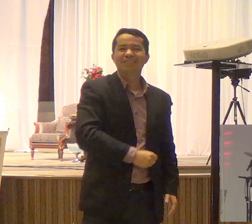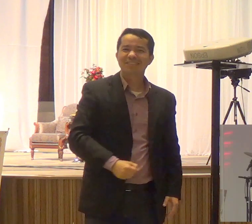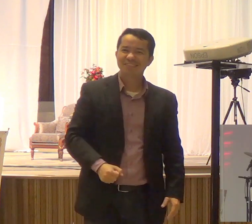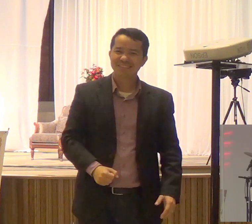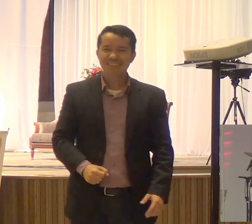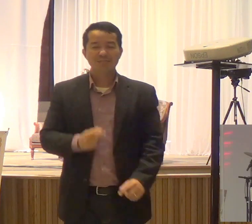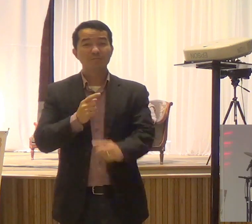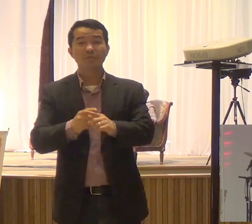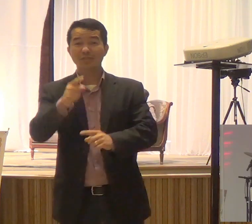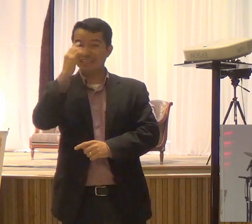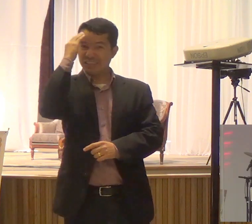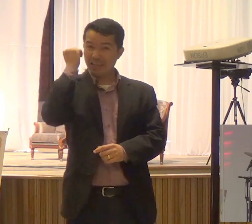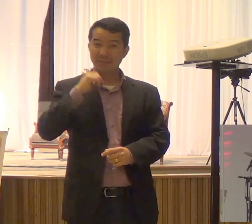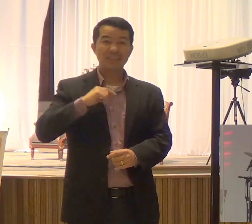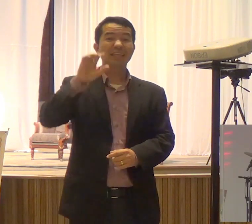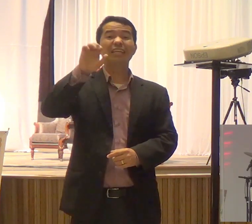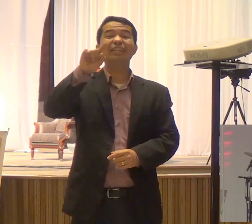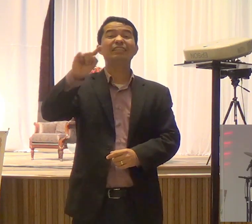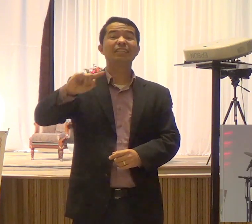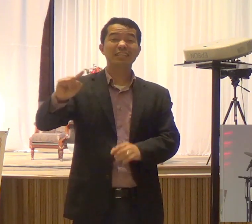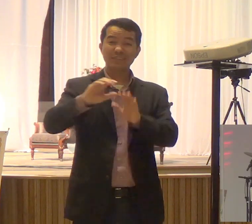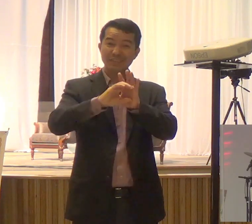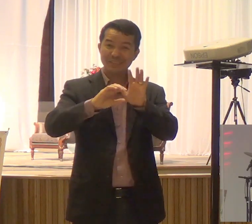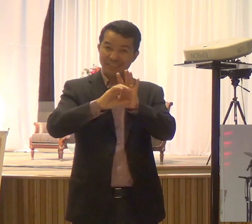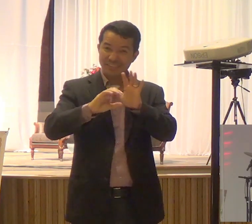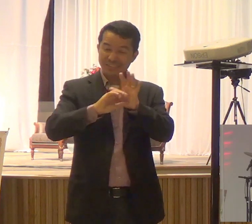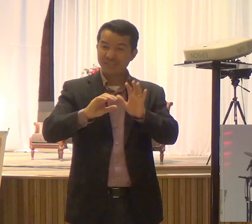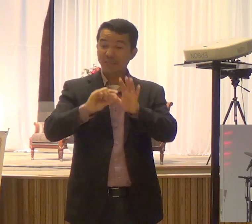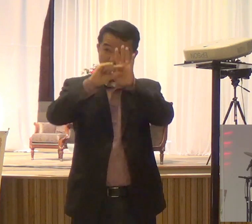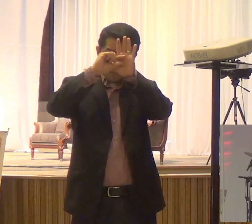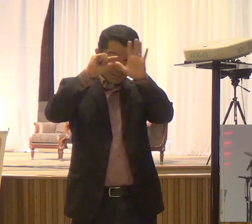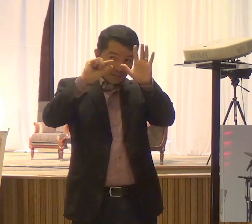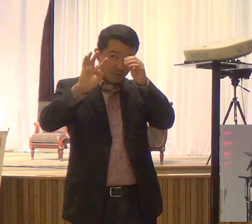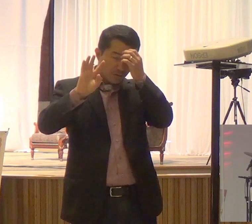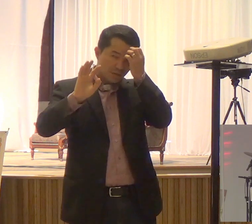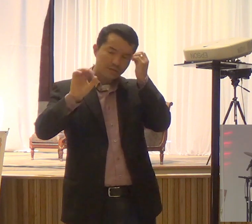O que Ezequiel, capítulo 4, me ensina é que